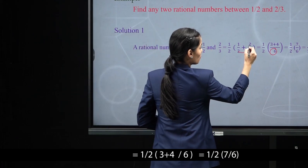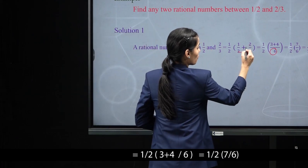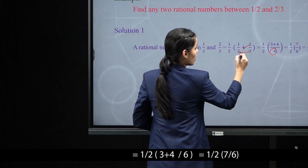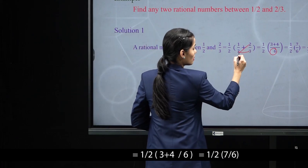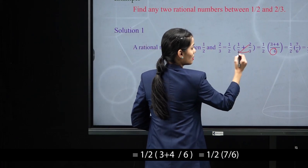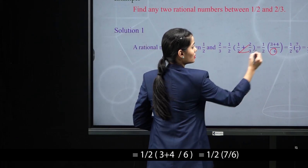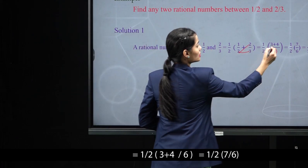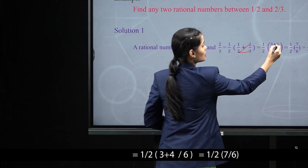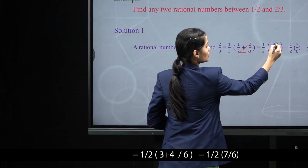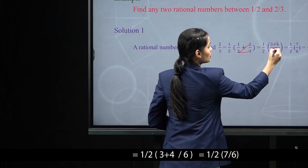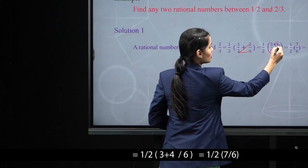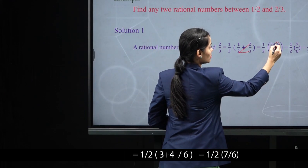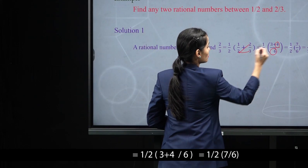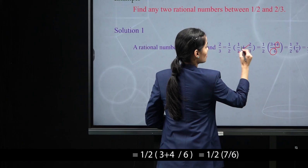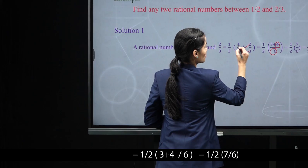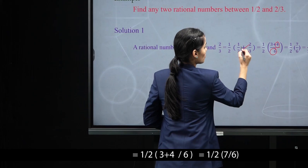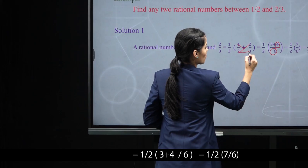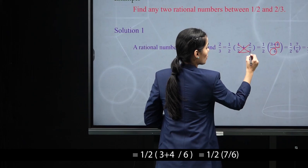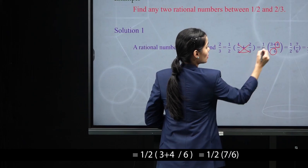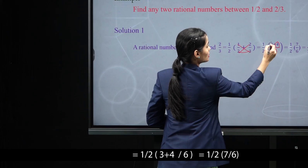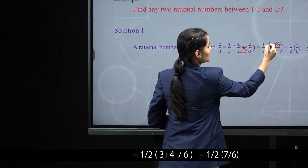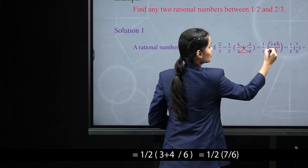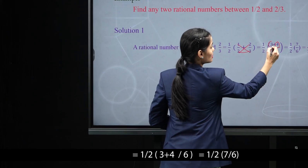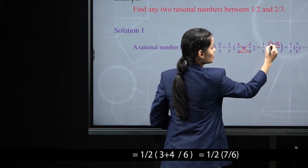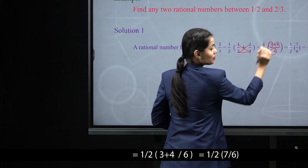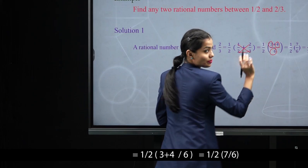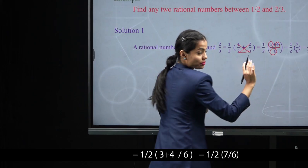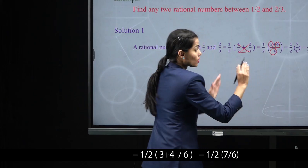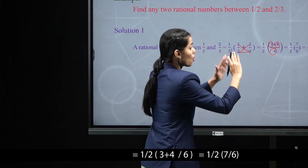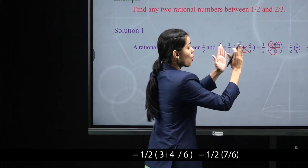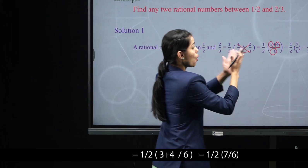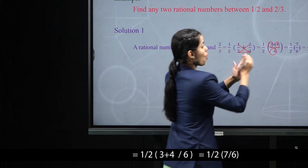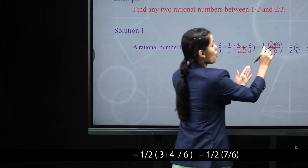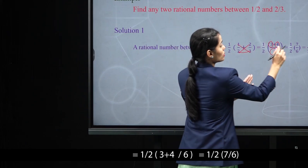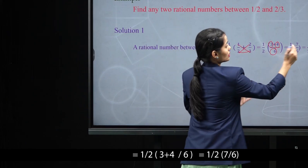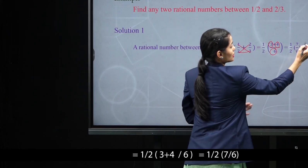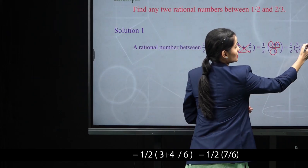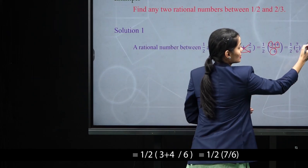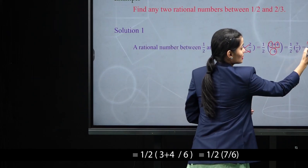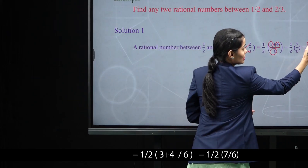ஈடு 1/2 வட்ட அடைப்புக்குறிக்குள் 3 கூட்டல் 4/6